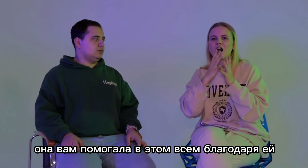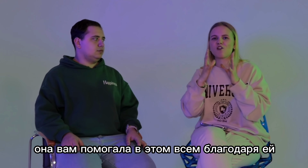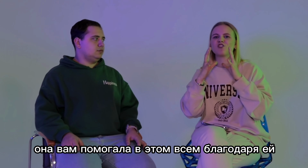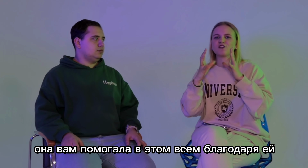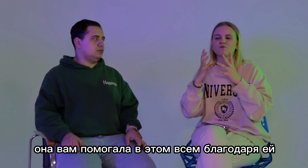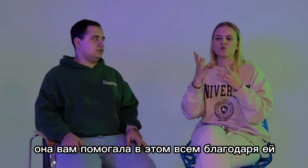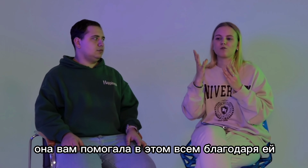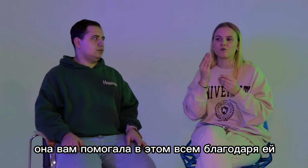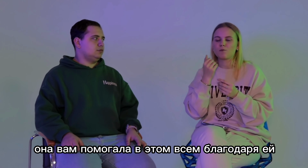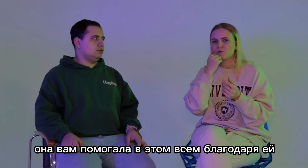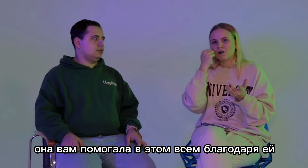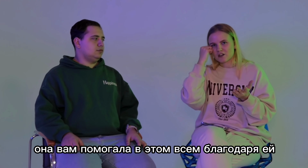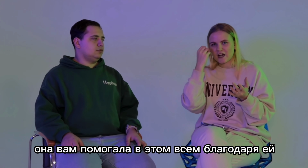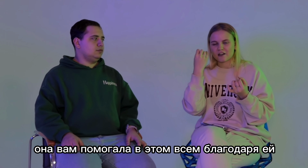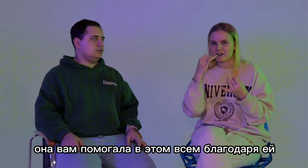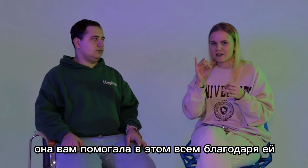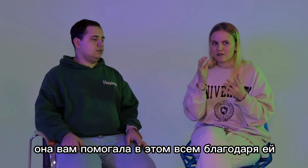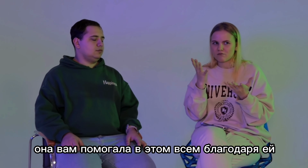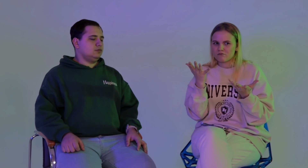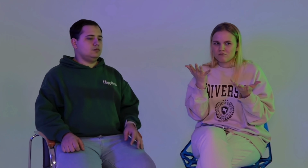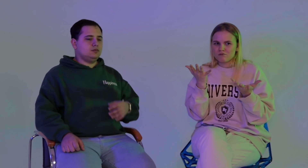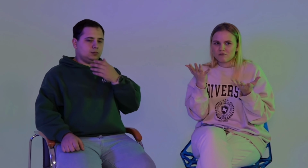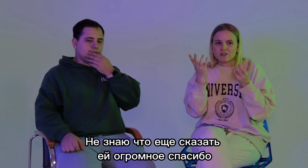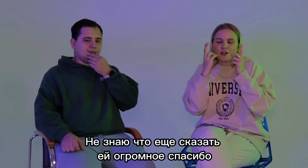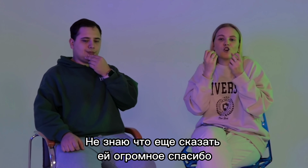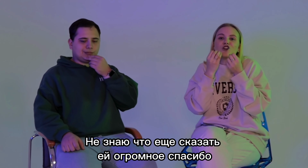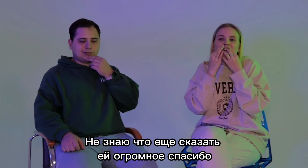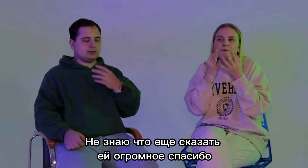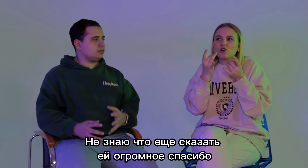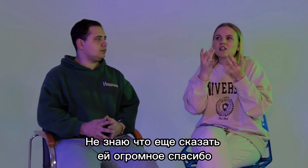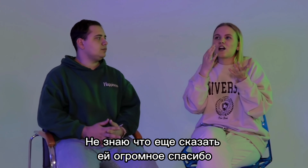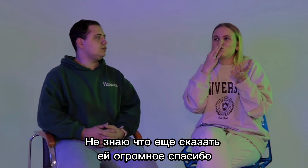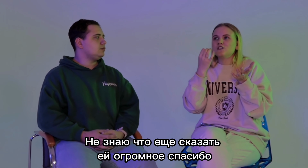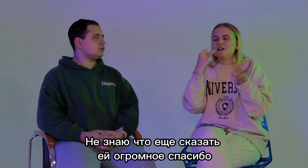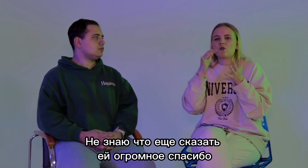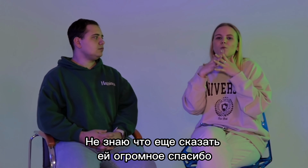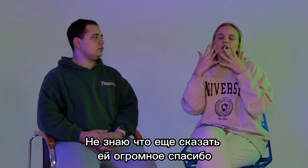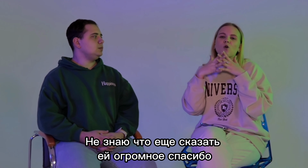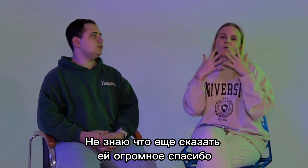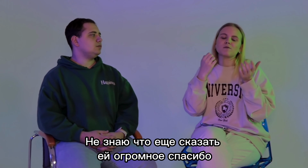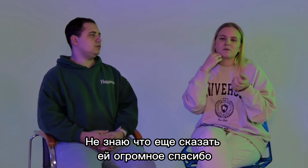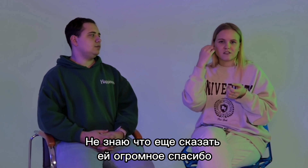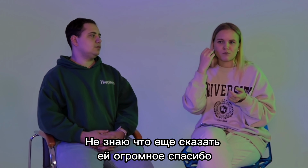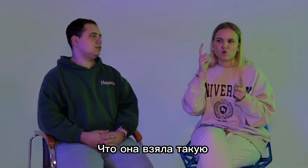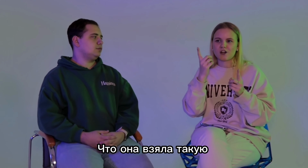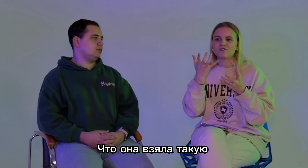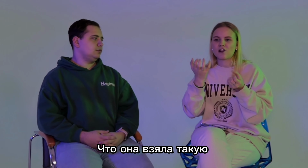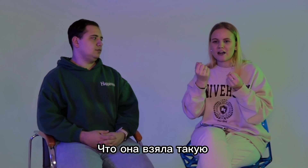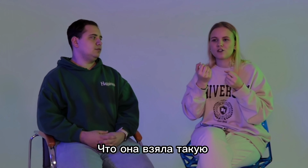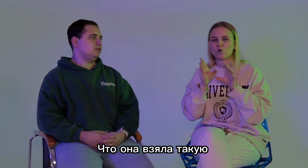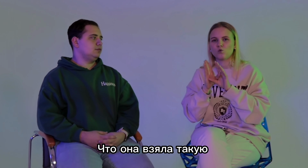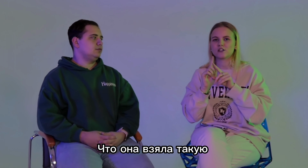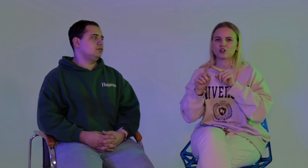помогала в этом все. Мы работали благодарны ей. На все еще работы, кого ей огромное спасибо. Она взяла какую-то,